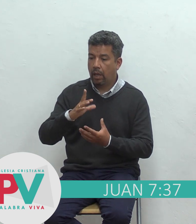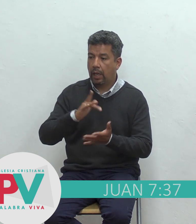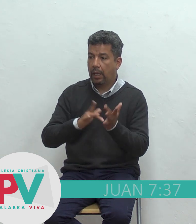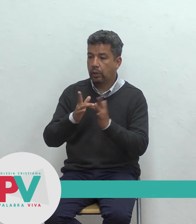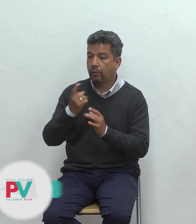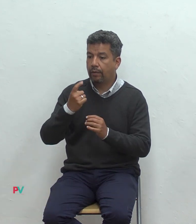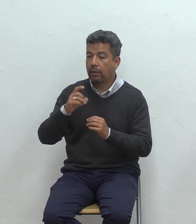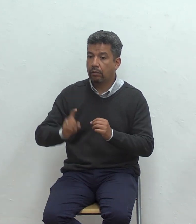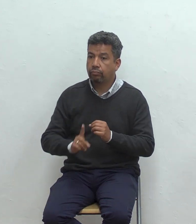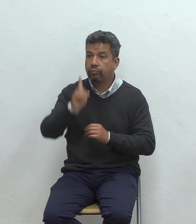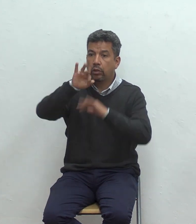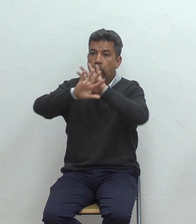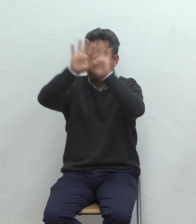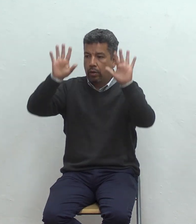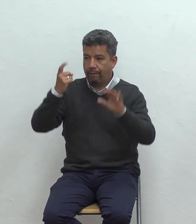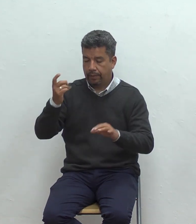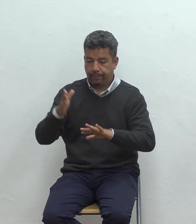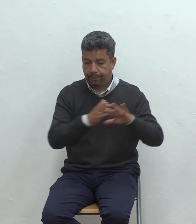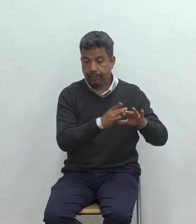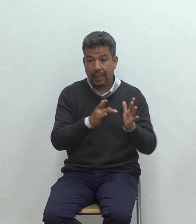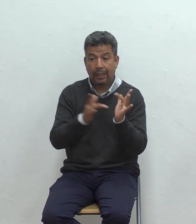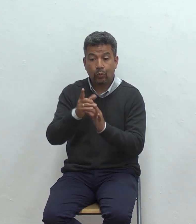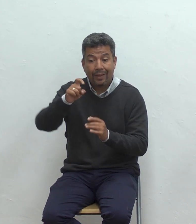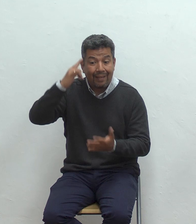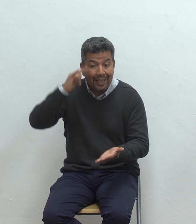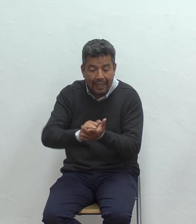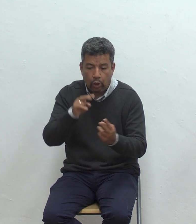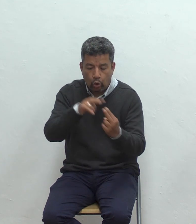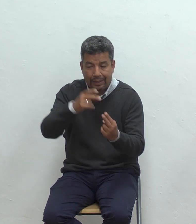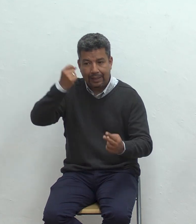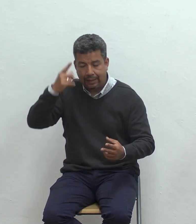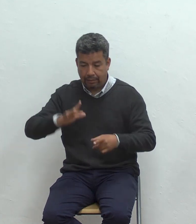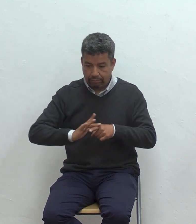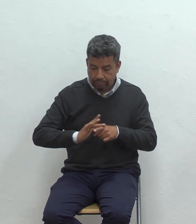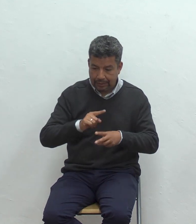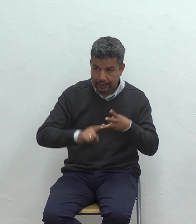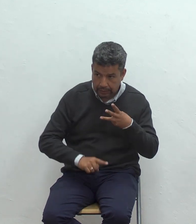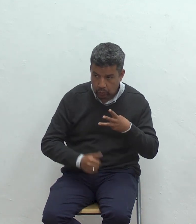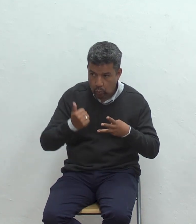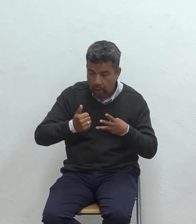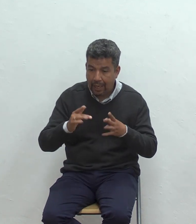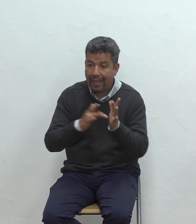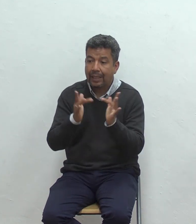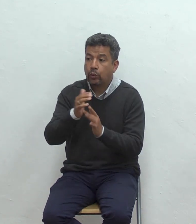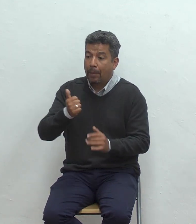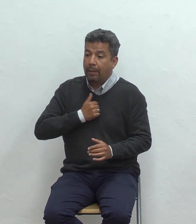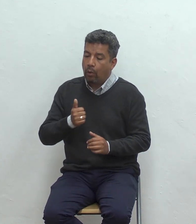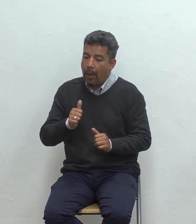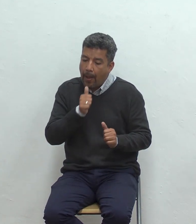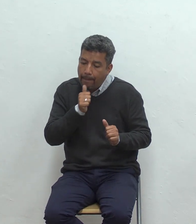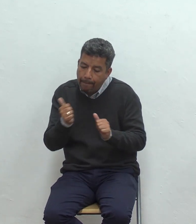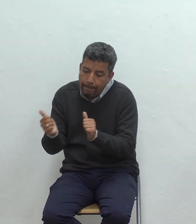aún glorificado. Jesús, lo que tenemos que creer, conocer, entender y vivir, es que Jesús es el que bautiza con